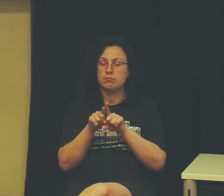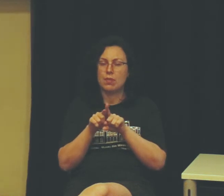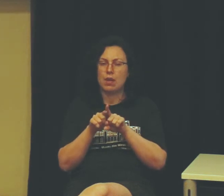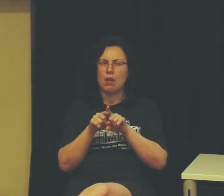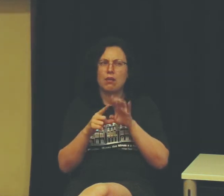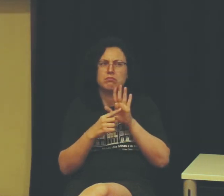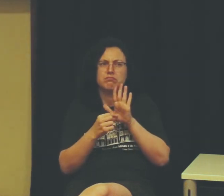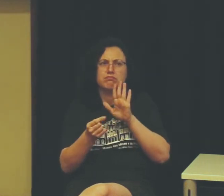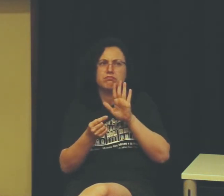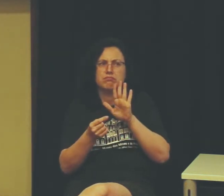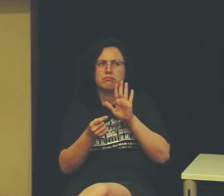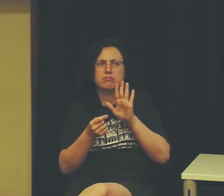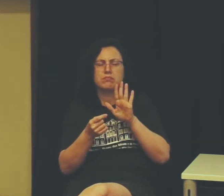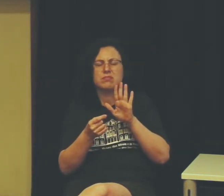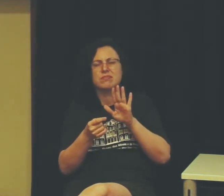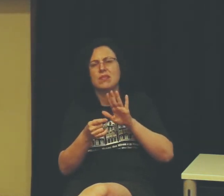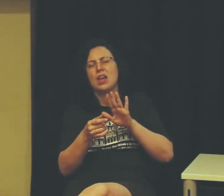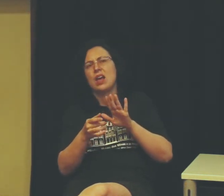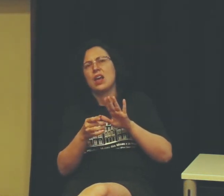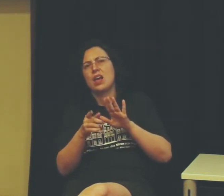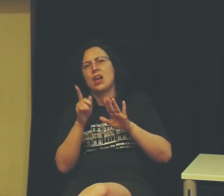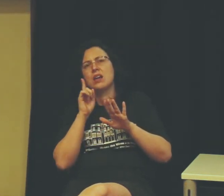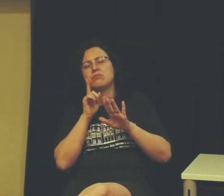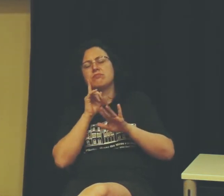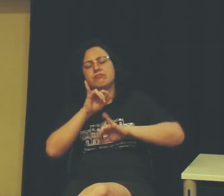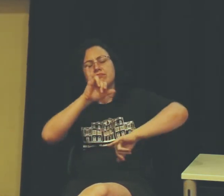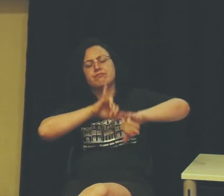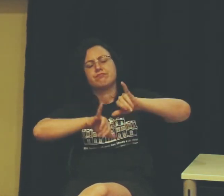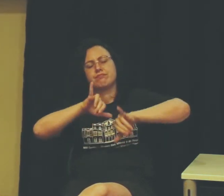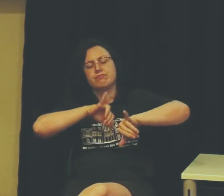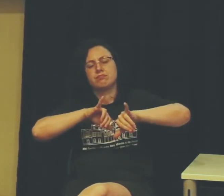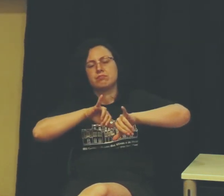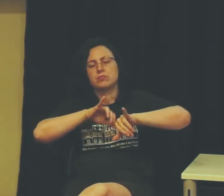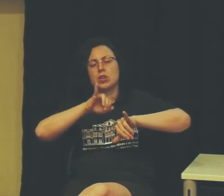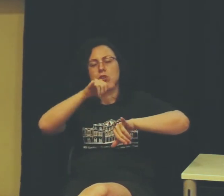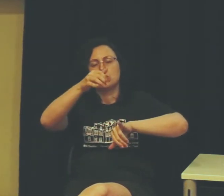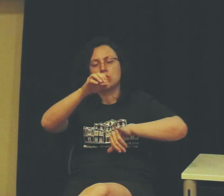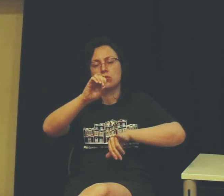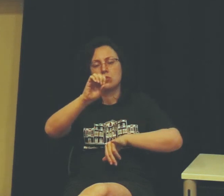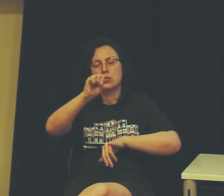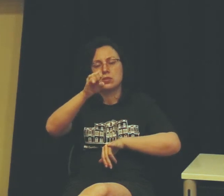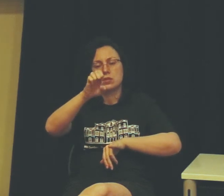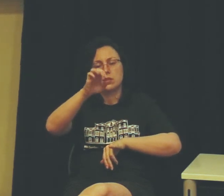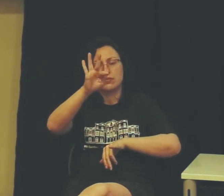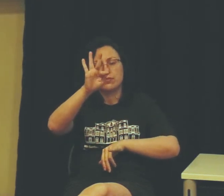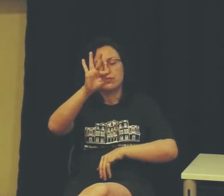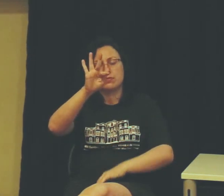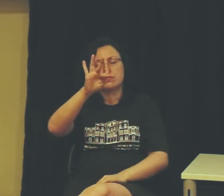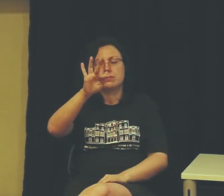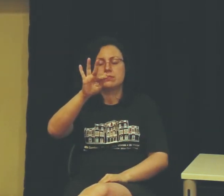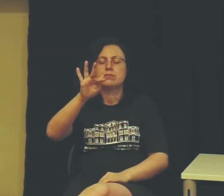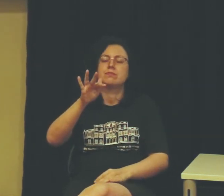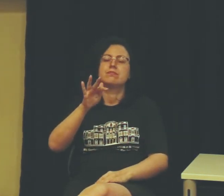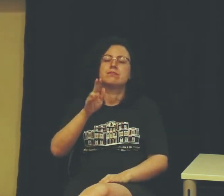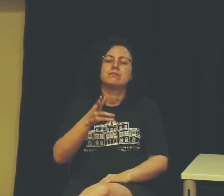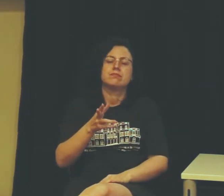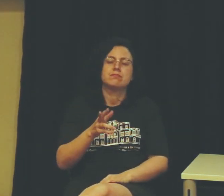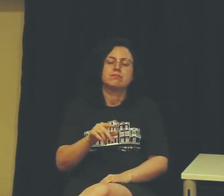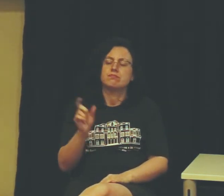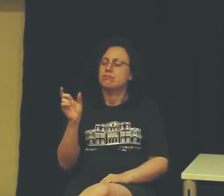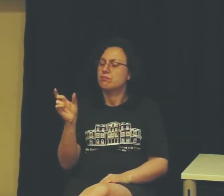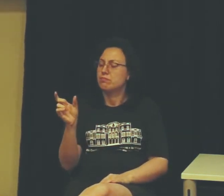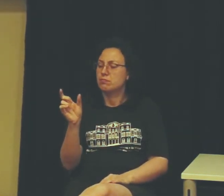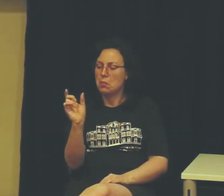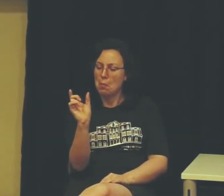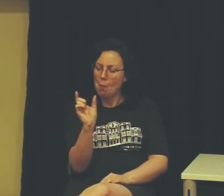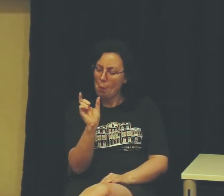né, de um químico americano chamado Joseph Cloud, que em 1809 reservou uma dessas barrinhas aqui para ver o